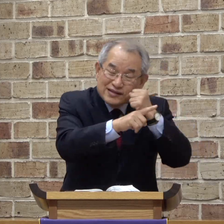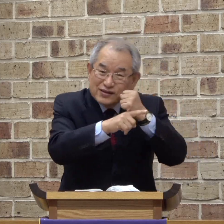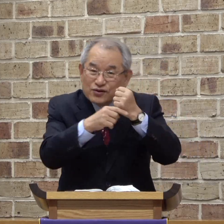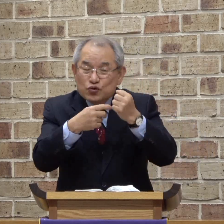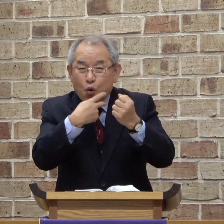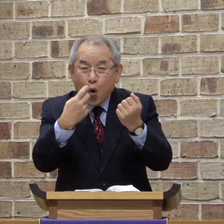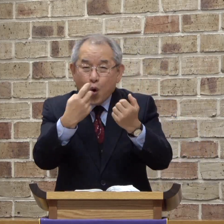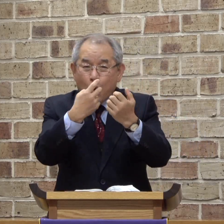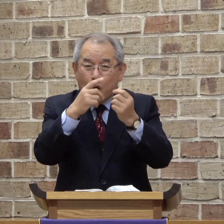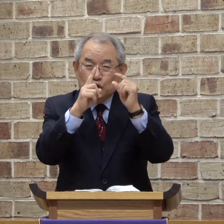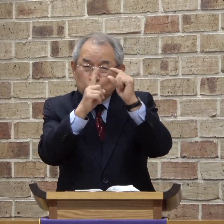그랬더니 그 할아버지가